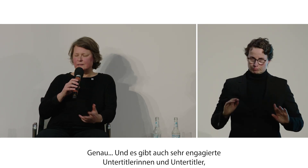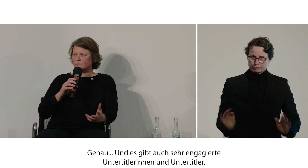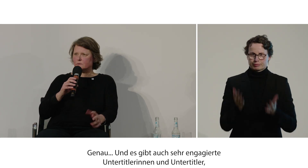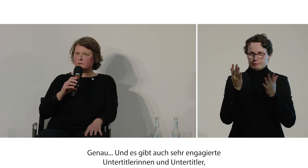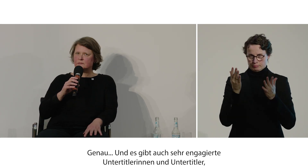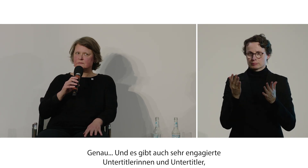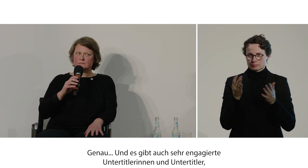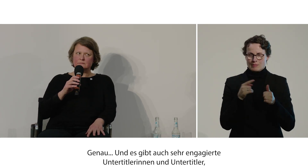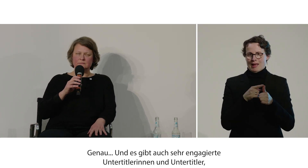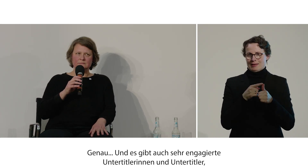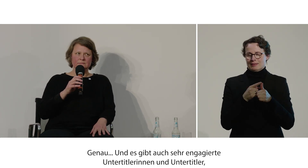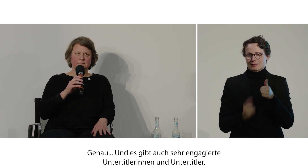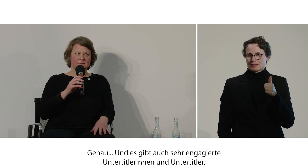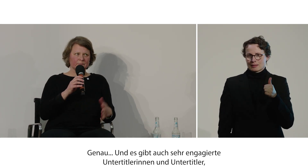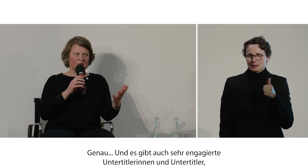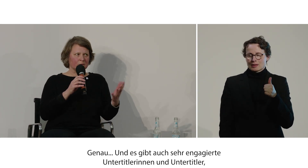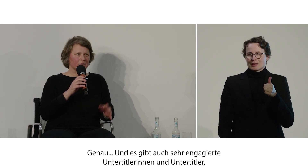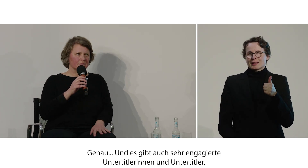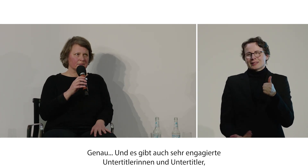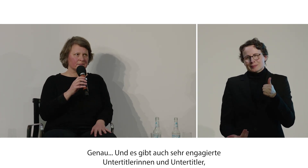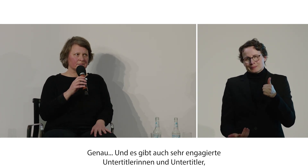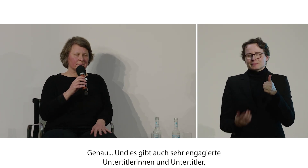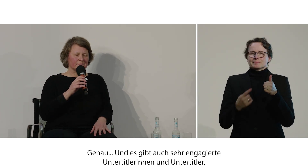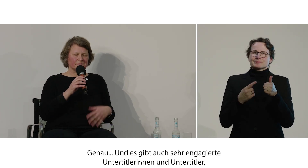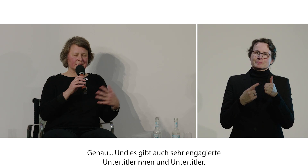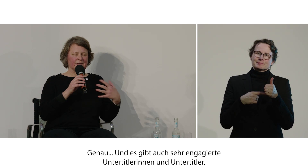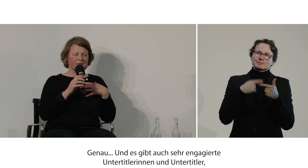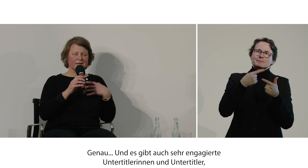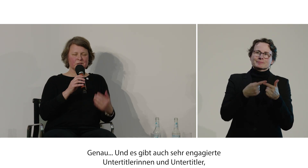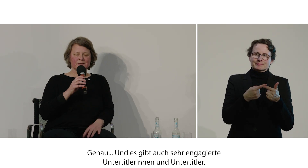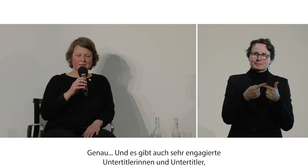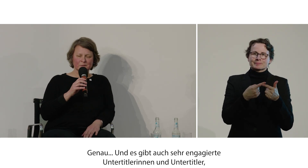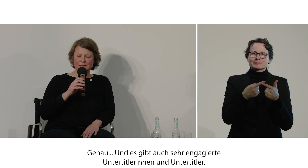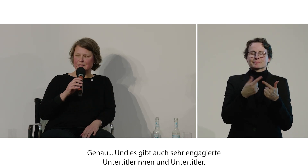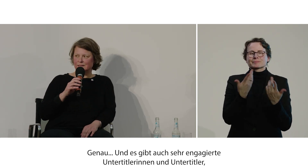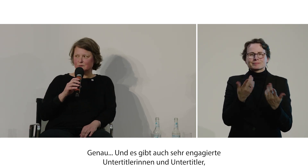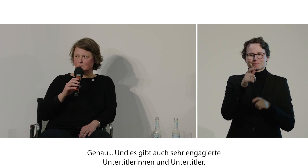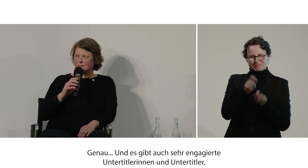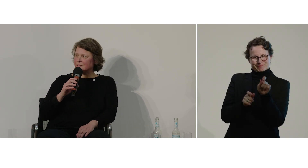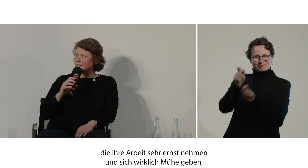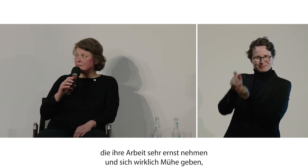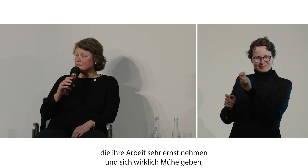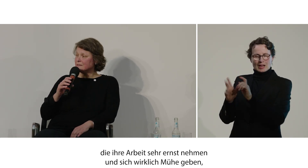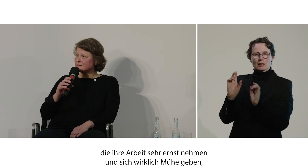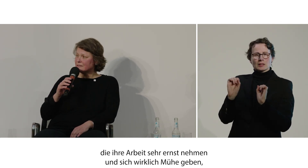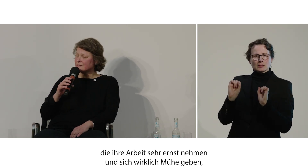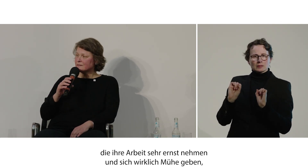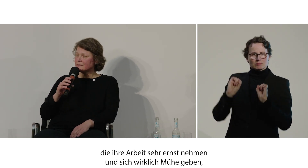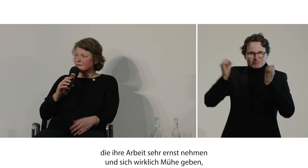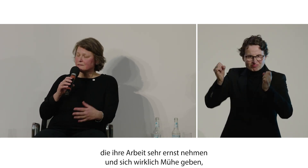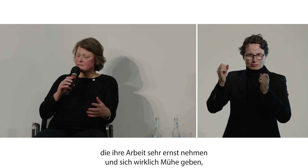Genau, also und es gibt auch sehr engagierte Untertitlerinnen und Untertitler, die